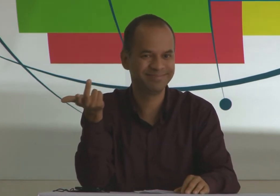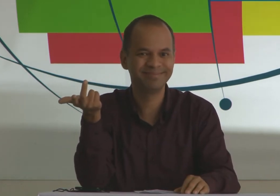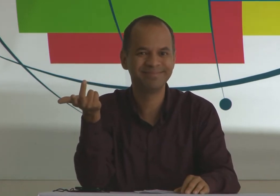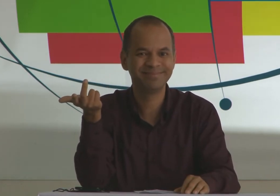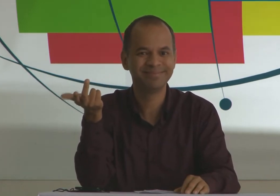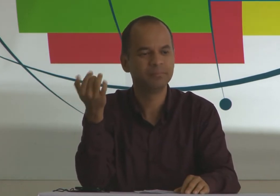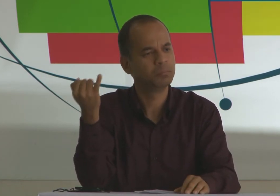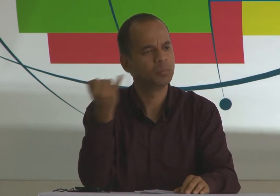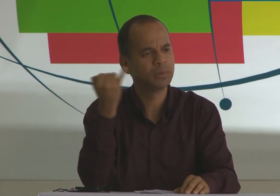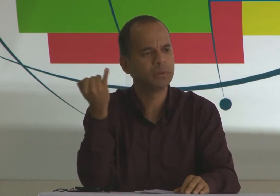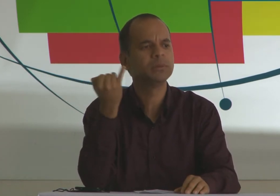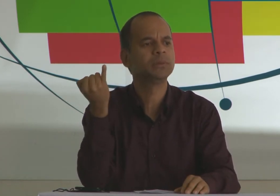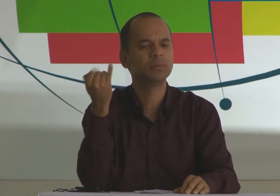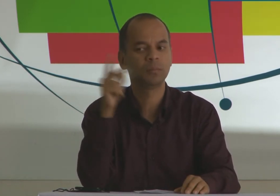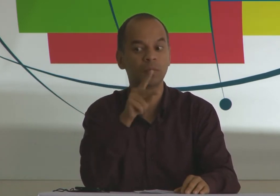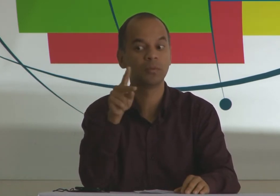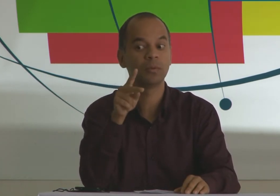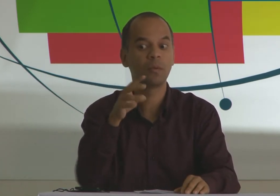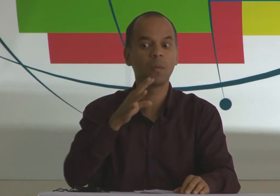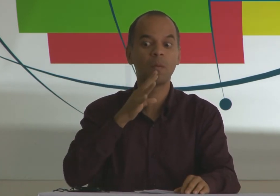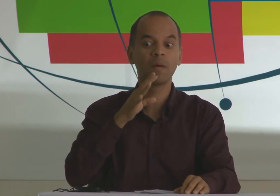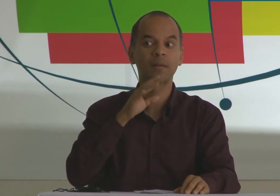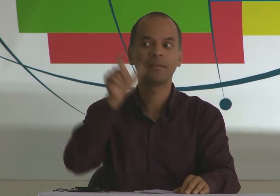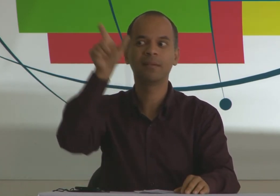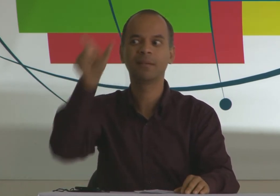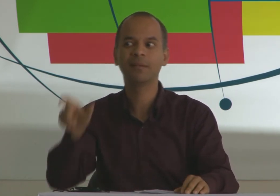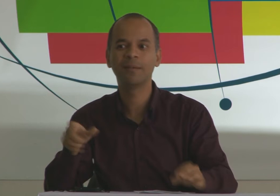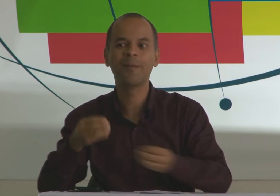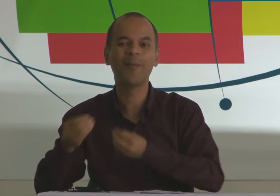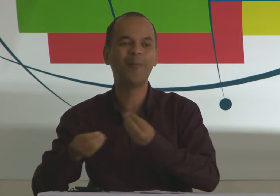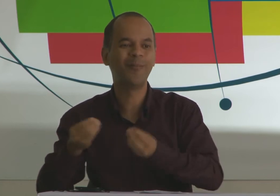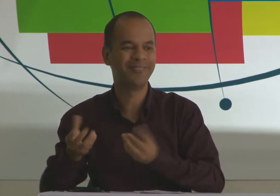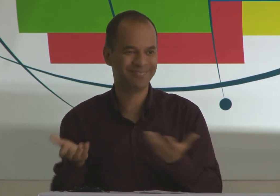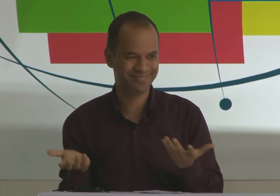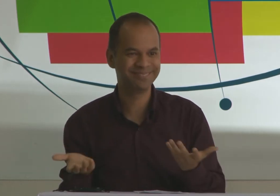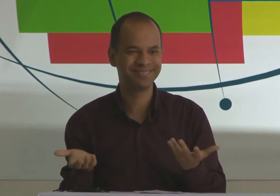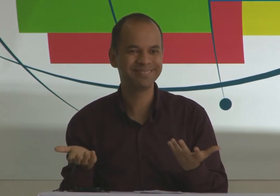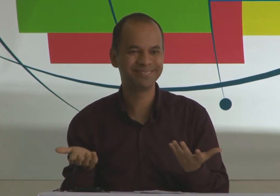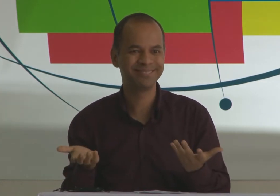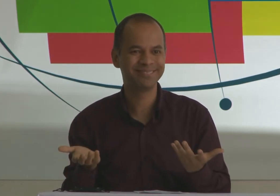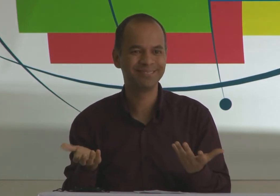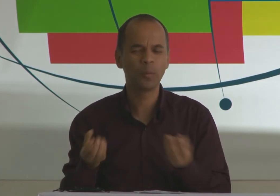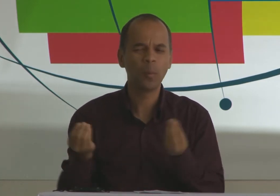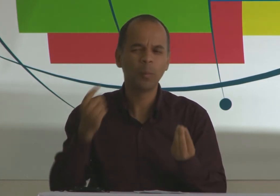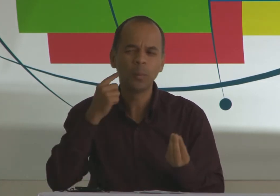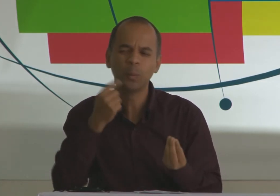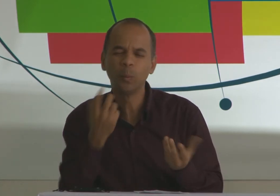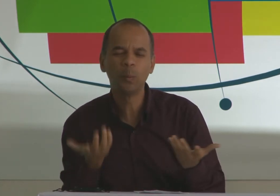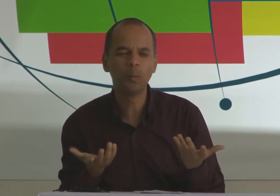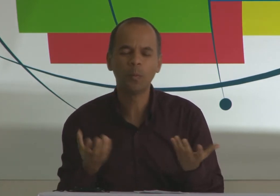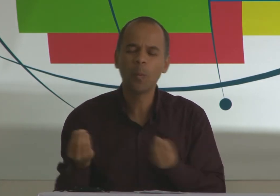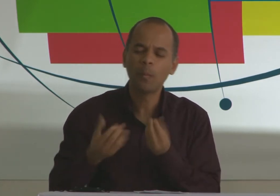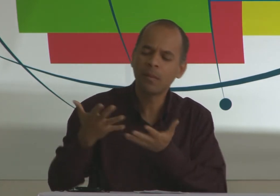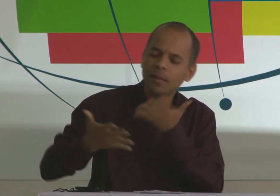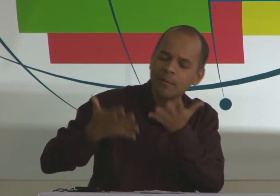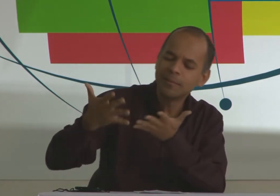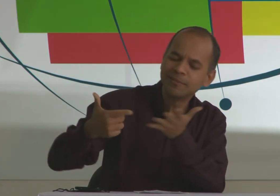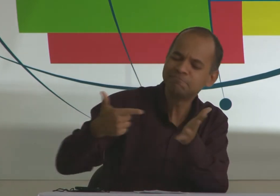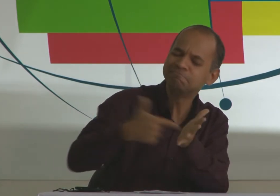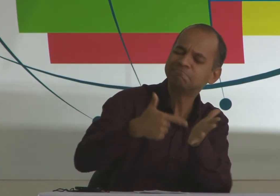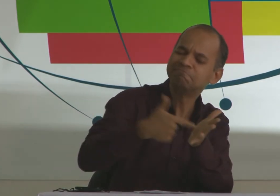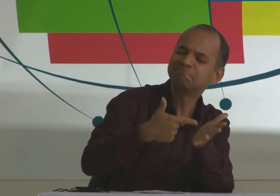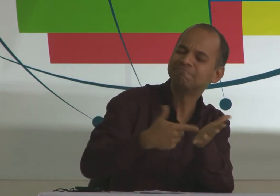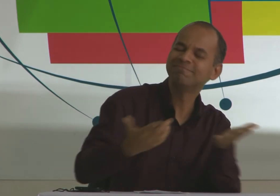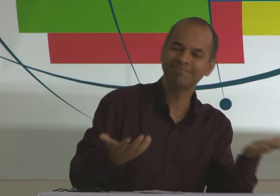vocês, a percepção dele acontece de um modo muito diferente. Como que isso se dá em relação ao surdo, por exemplo? Como é que o surdo